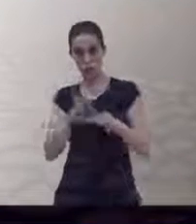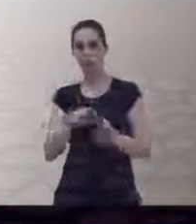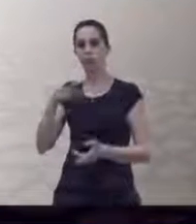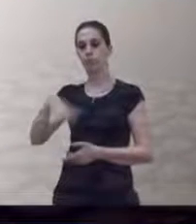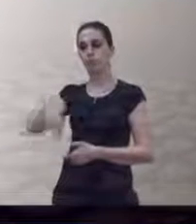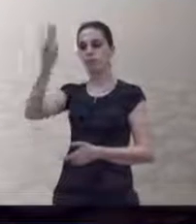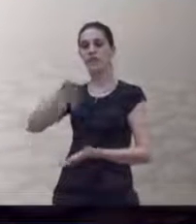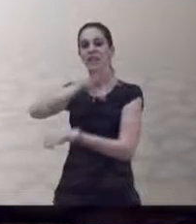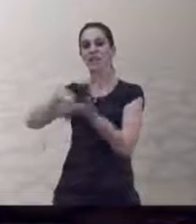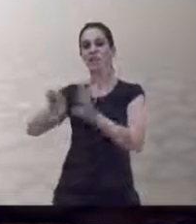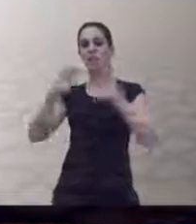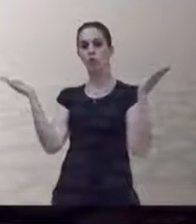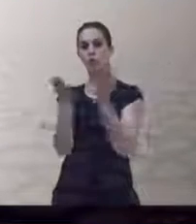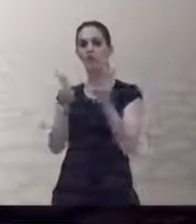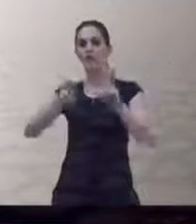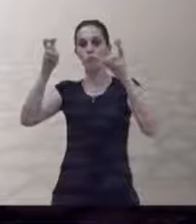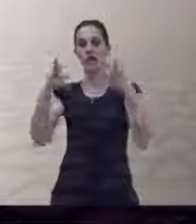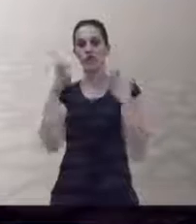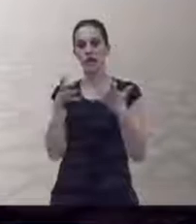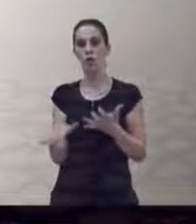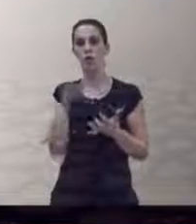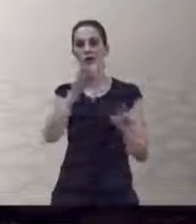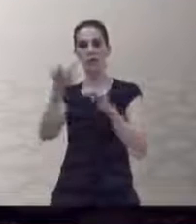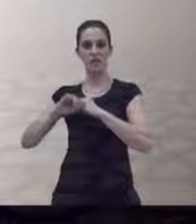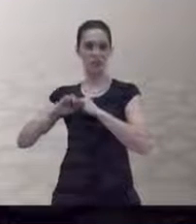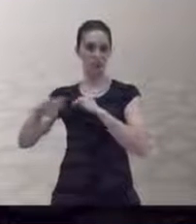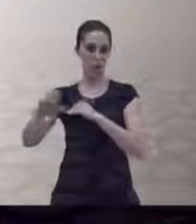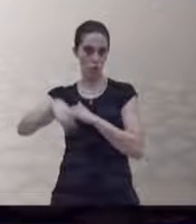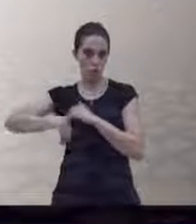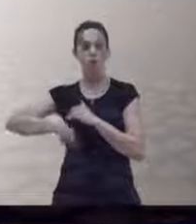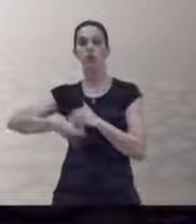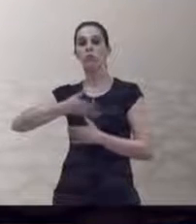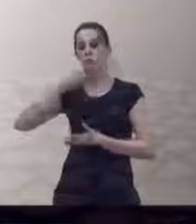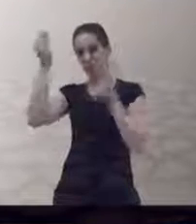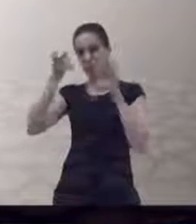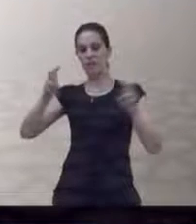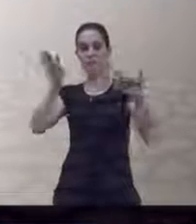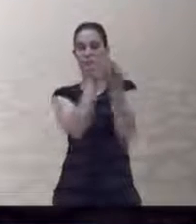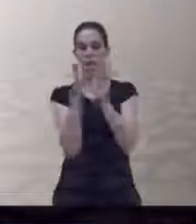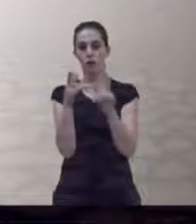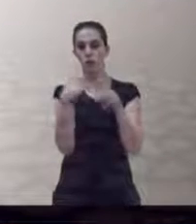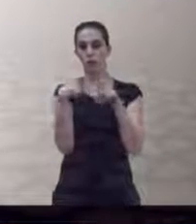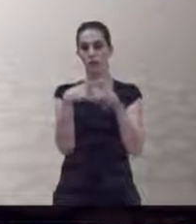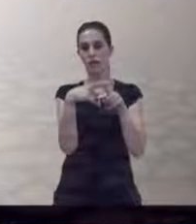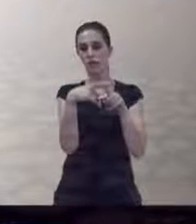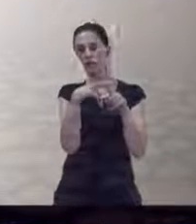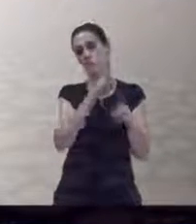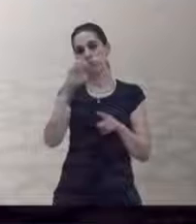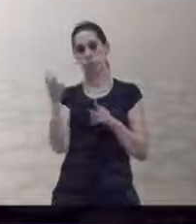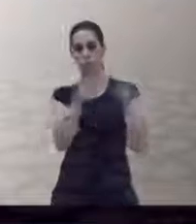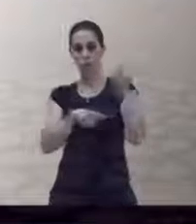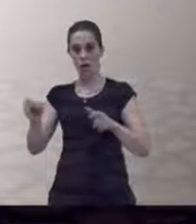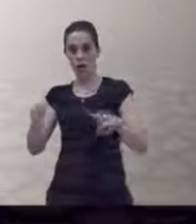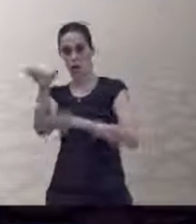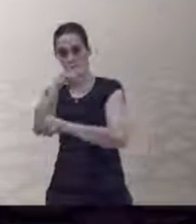Unidas consideró que era necesario establecer un Día Mundial sobre la sequía y la desertificación. Creyó que debíamos pensar en la interacción de factores